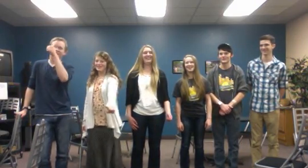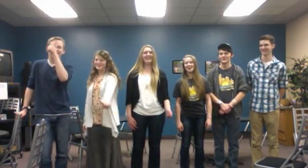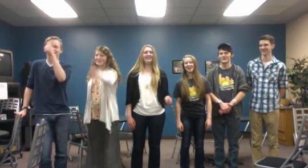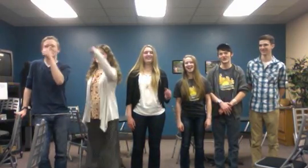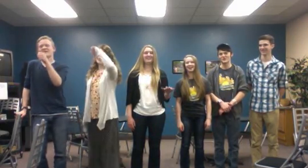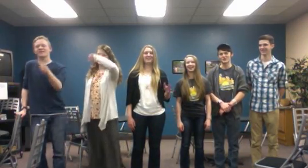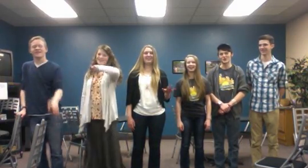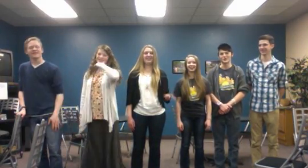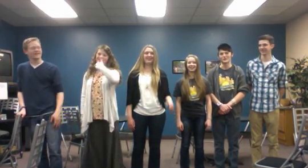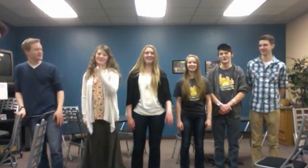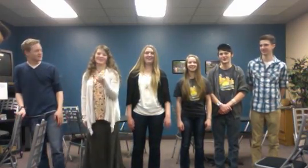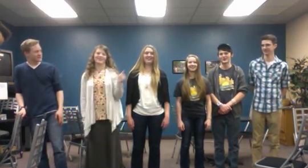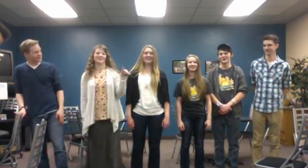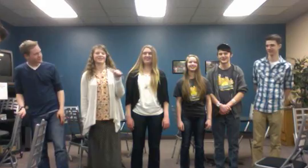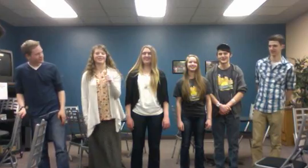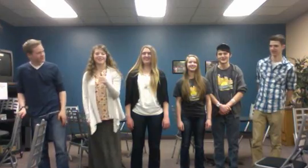See you, amigo. I feel good about this. Okay.